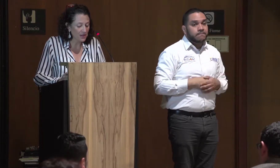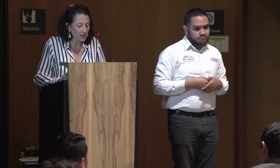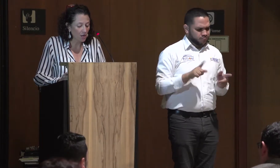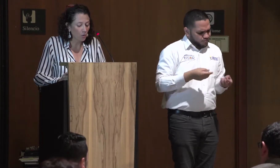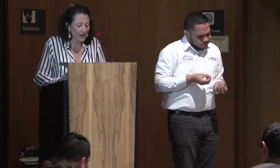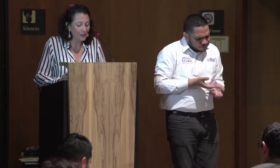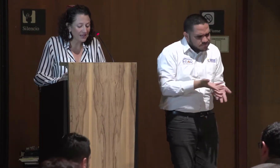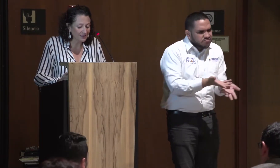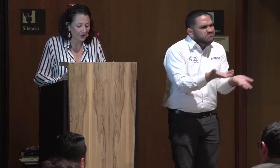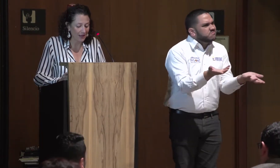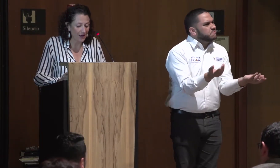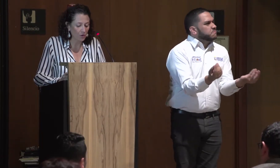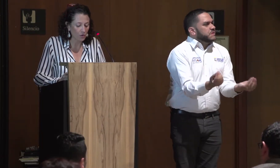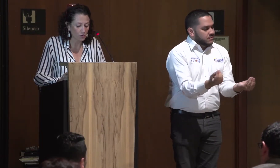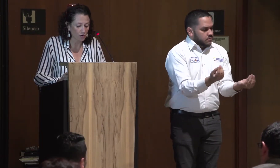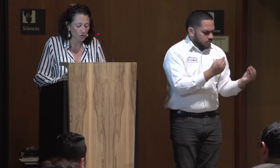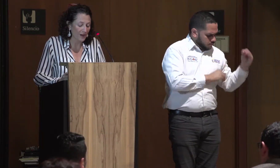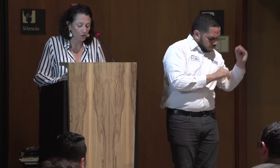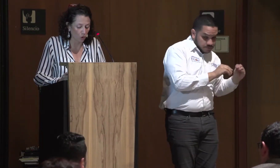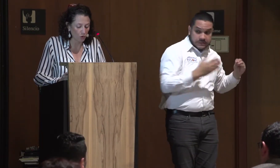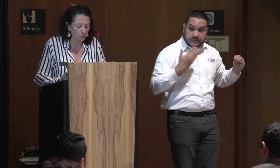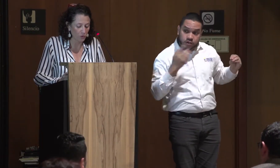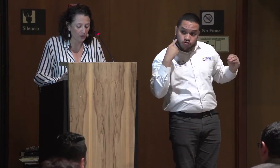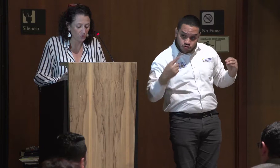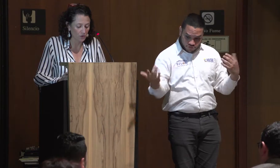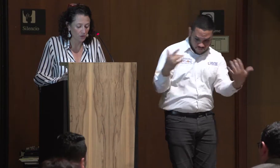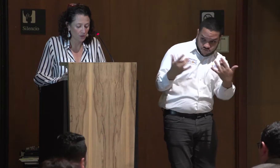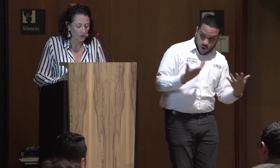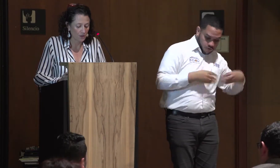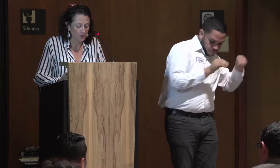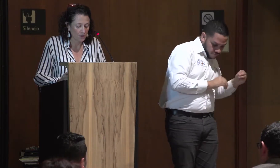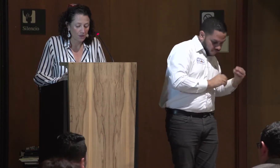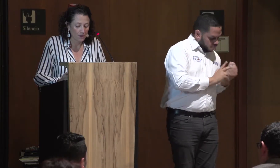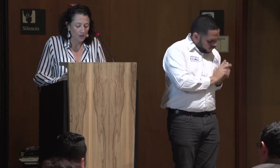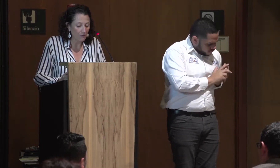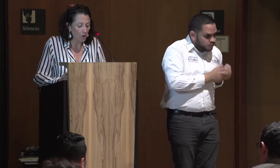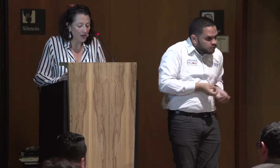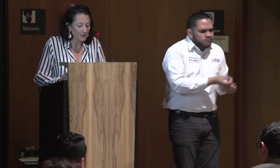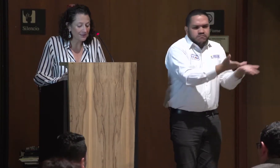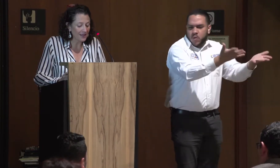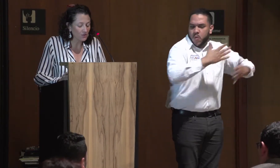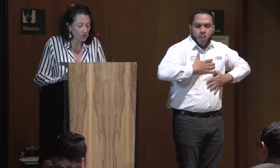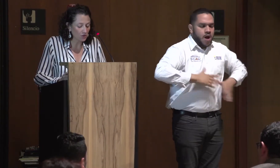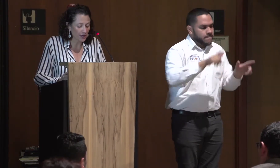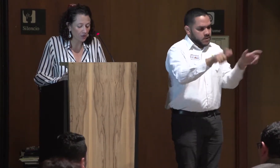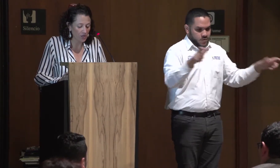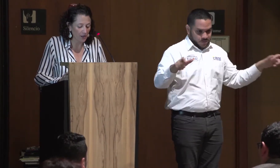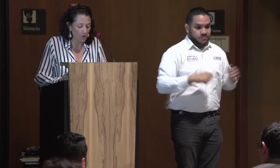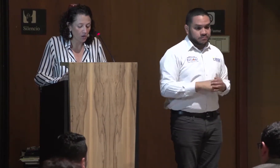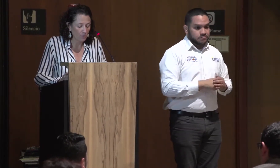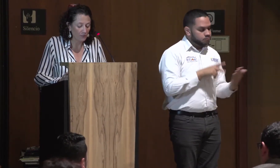Es más bien una herramienta creada con los sordos para todos los públicos. La forma de edición